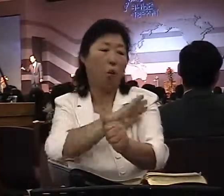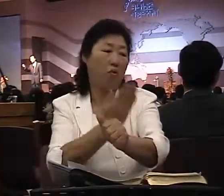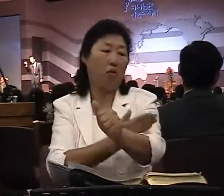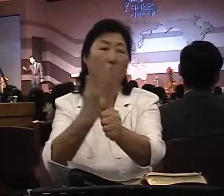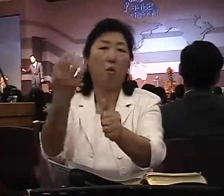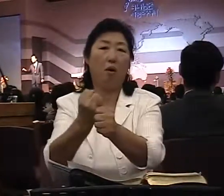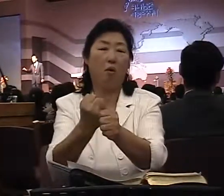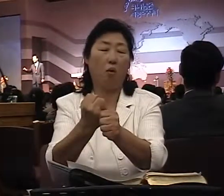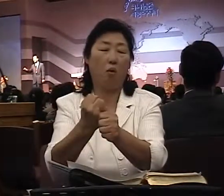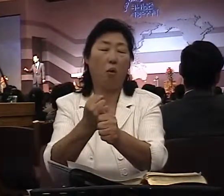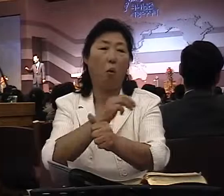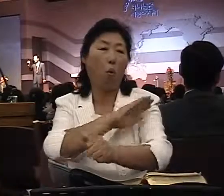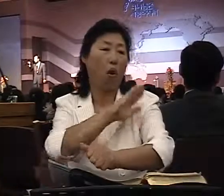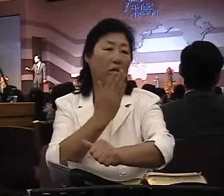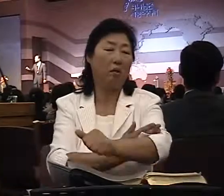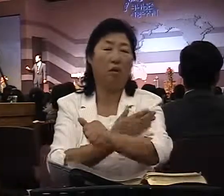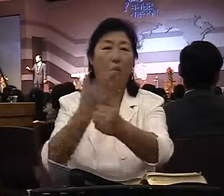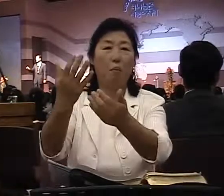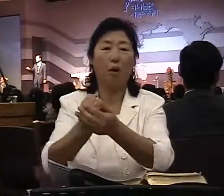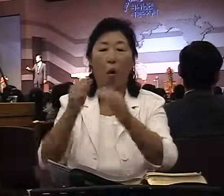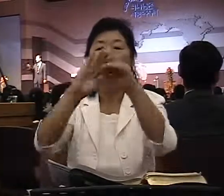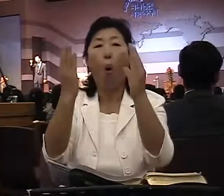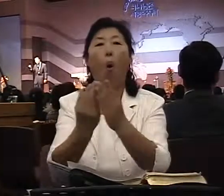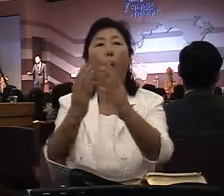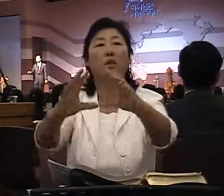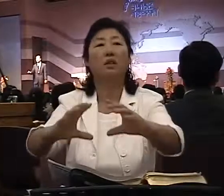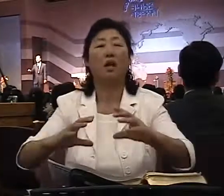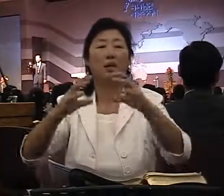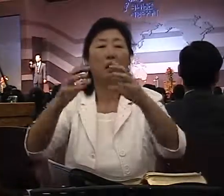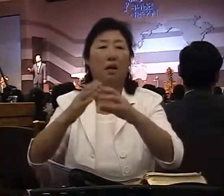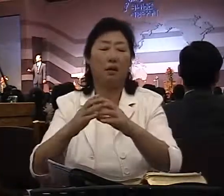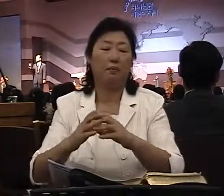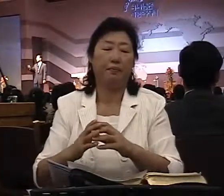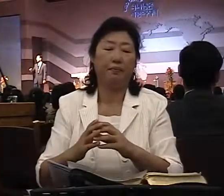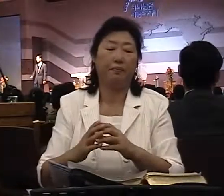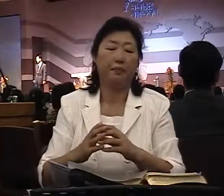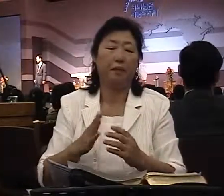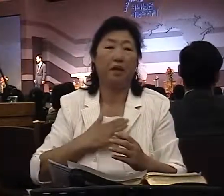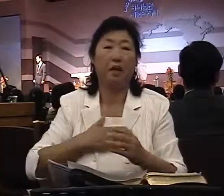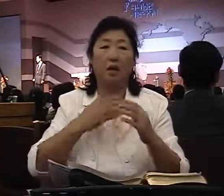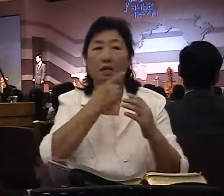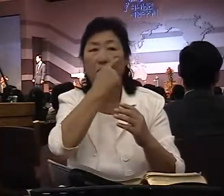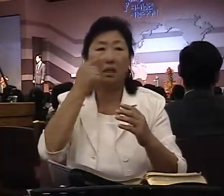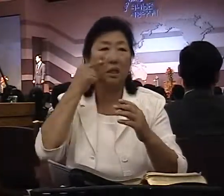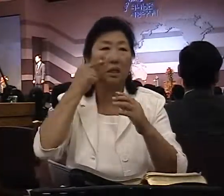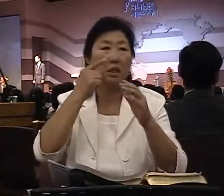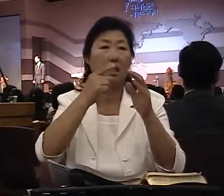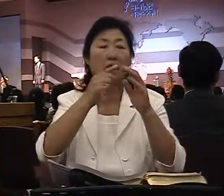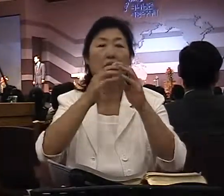임하셔 권능을 받아가지고 온 세상에 내 증인이 되라고 말씀해 주시고 있습니다.